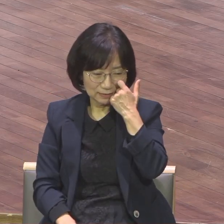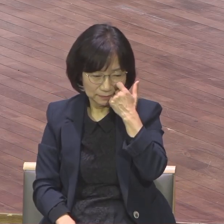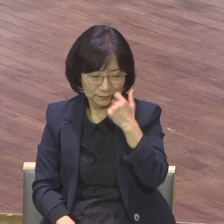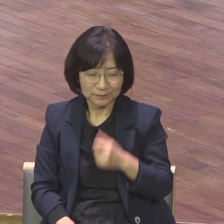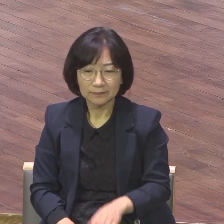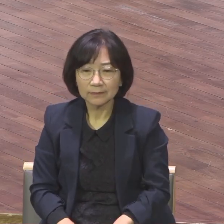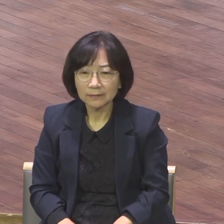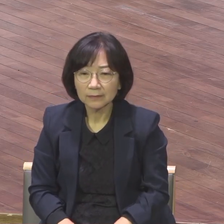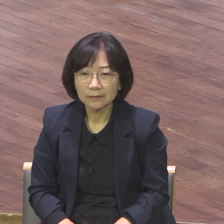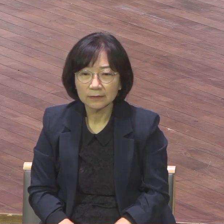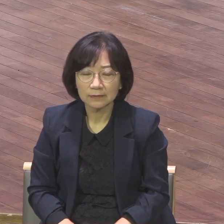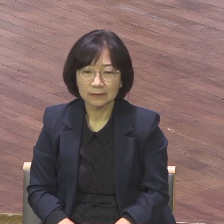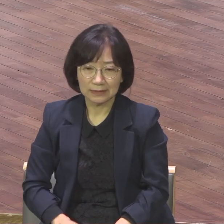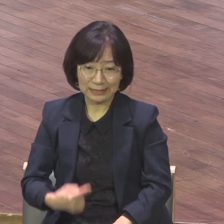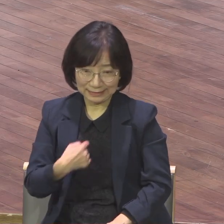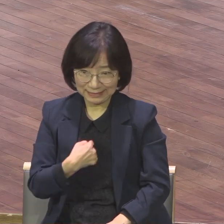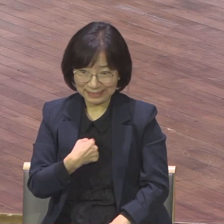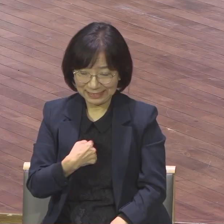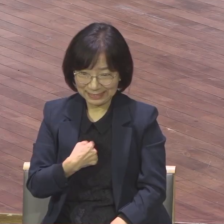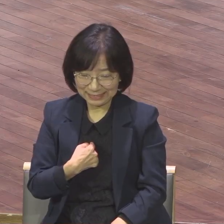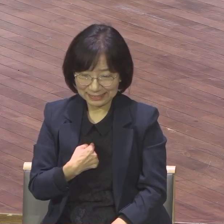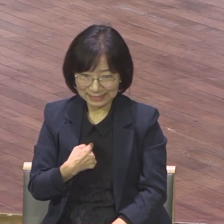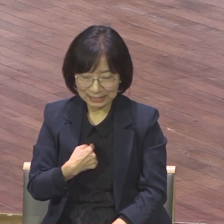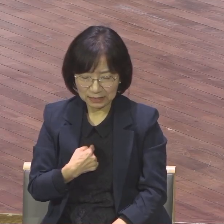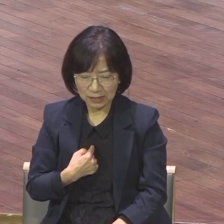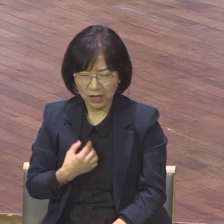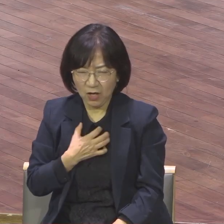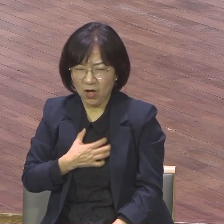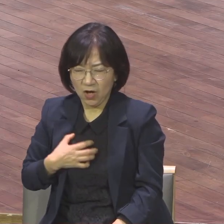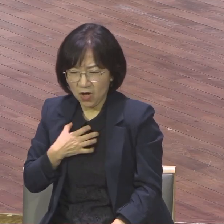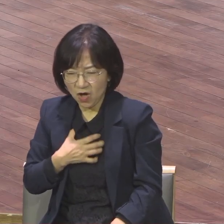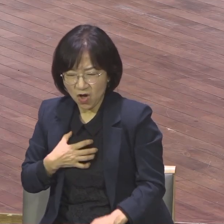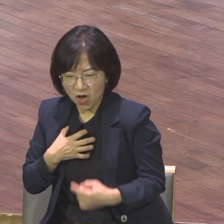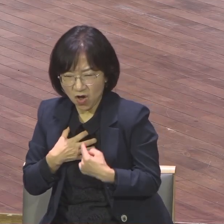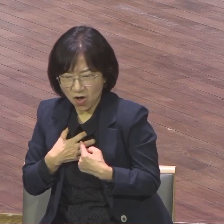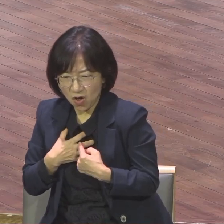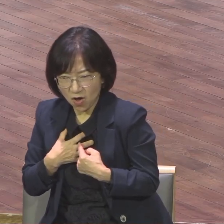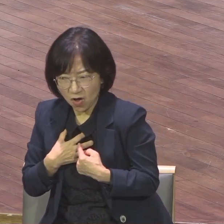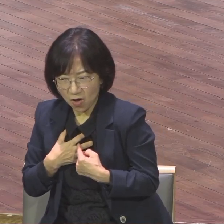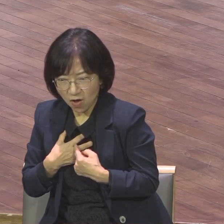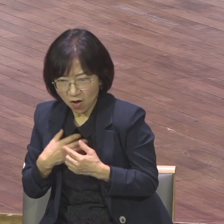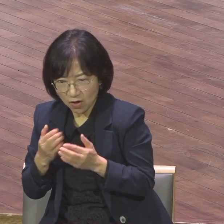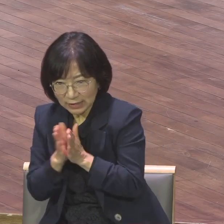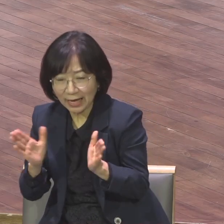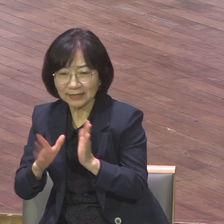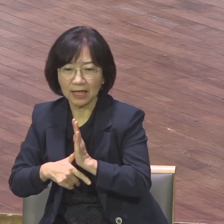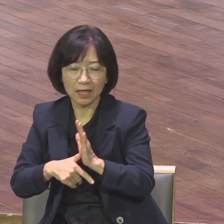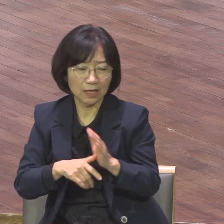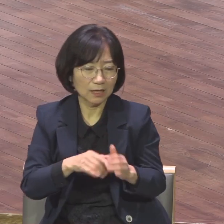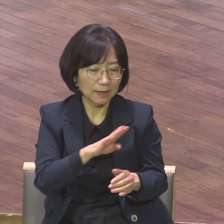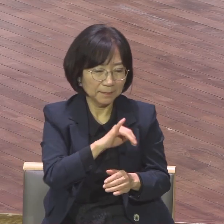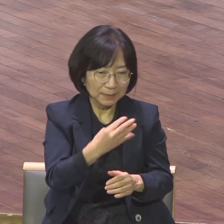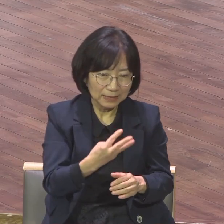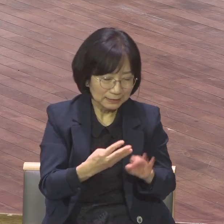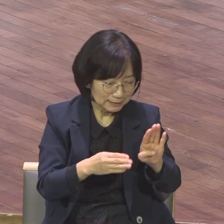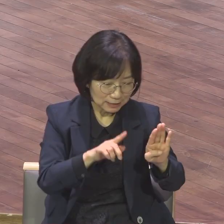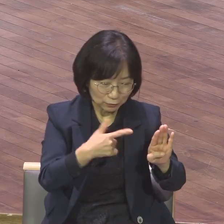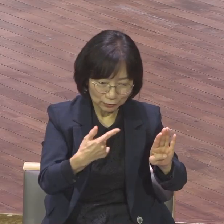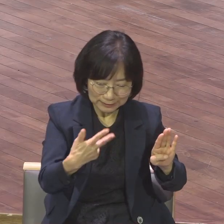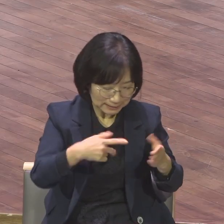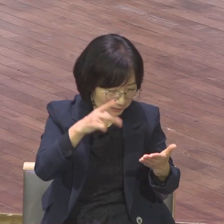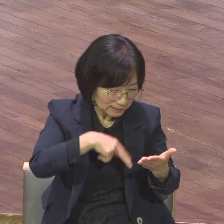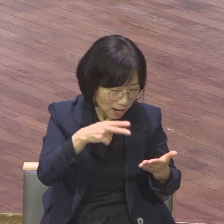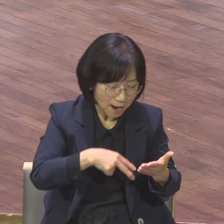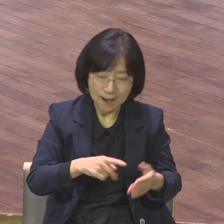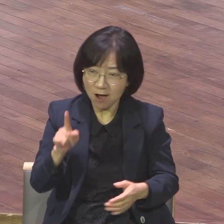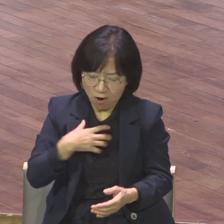저는 염려가 오고 걱정하면 이 빌립보 4장 6절 7절을 암송합니다. 혼자서 아무것도 염려하지 말고